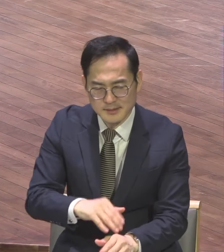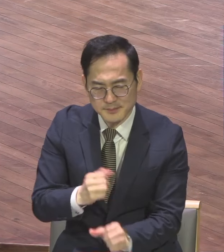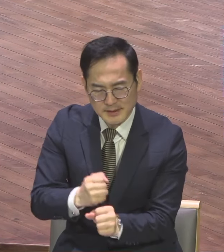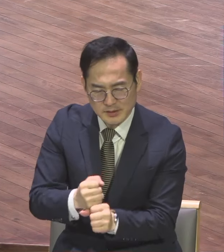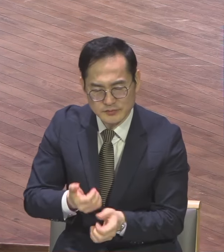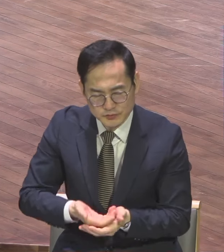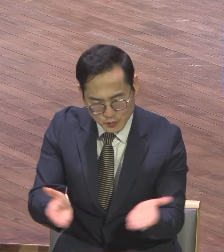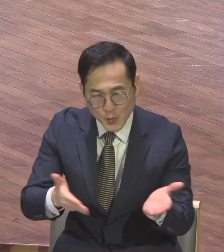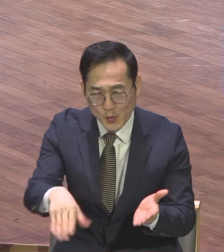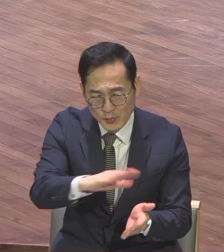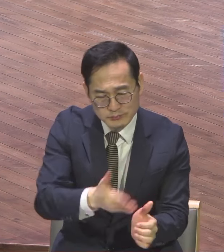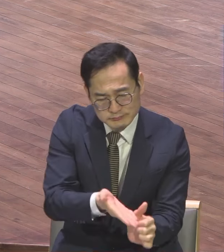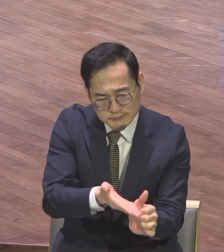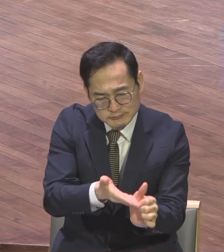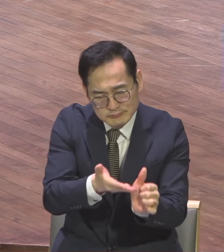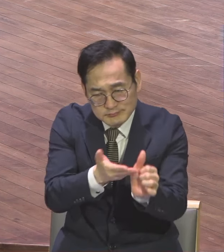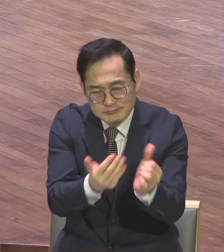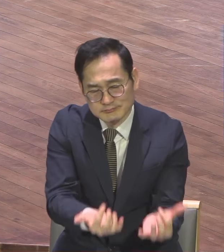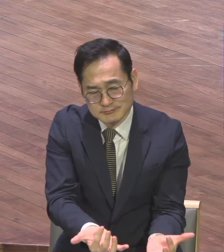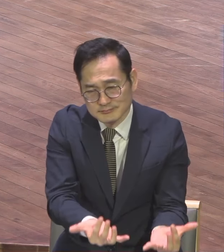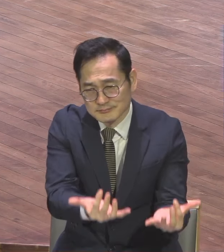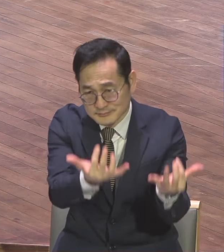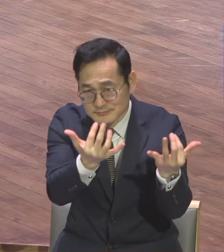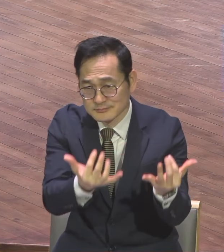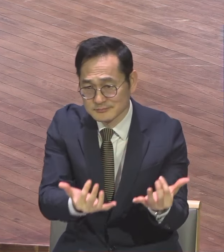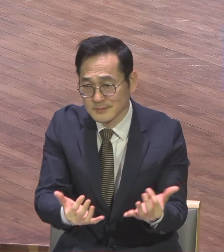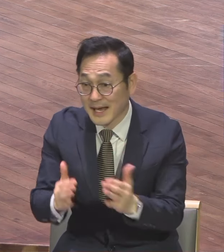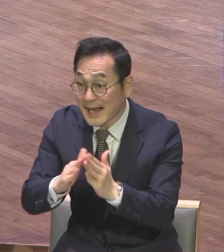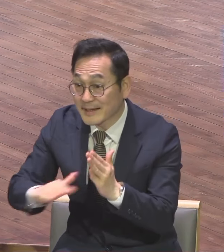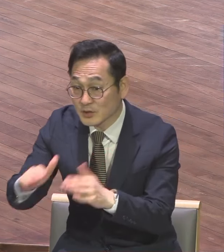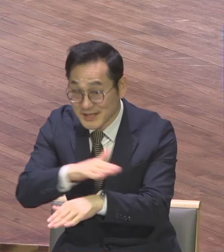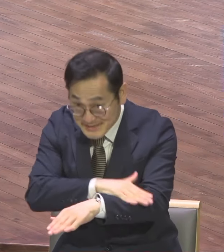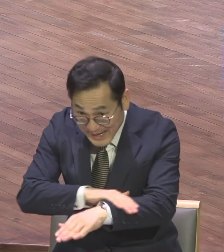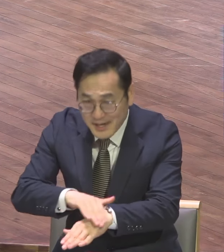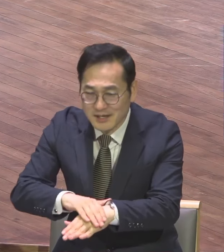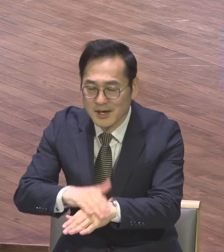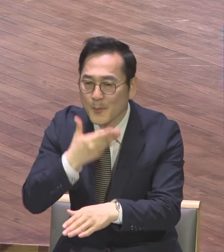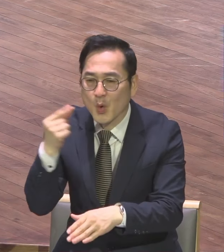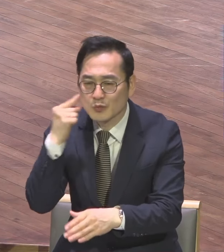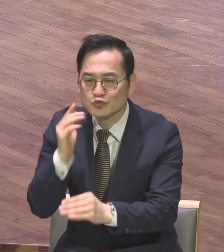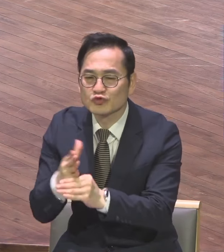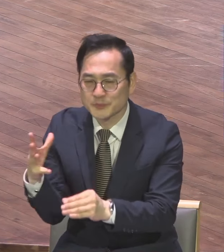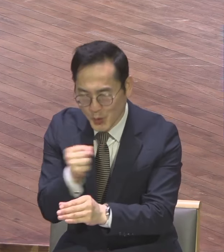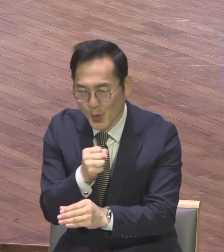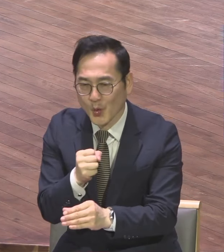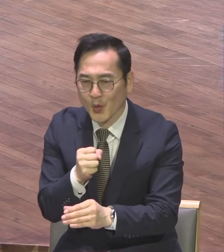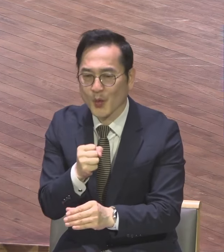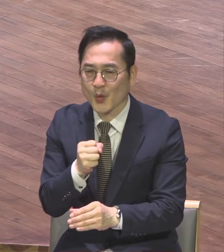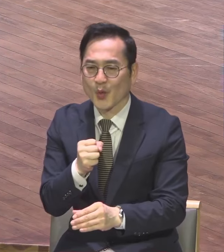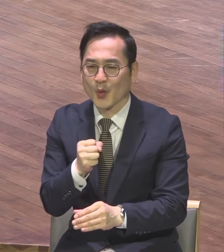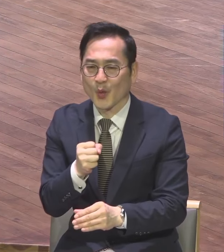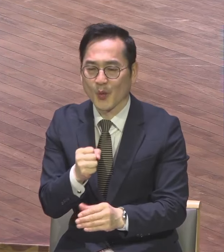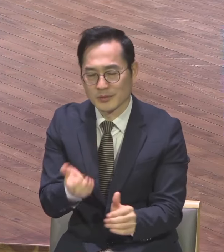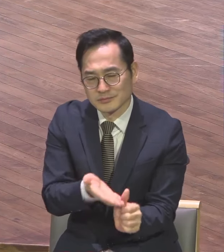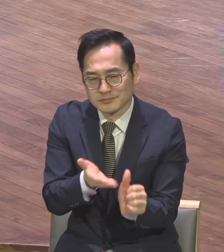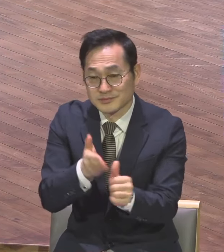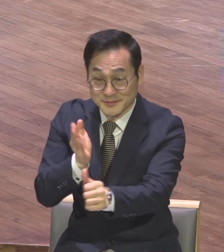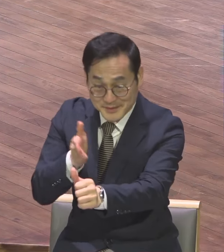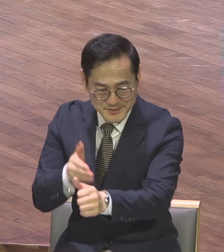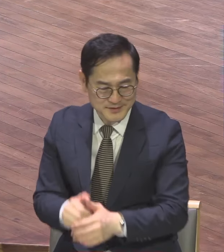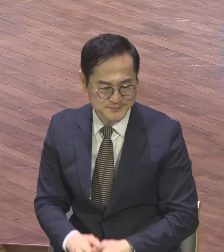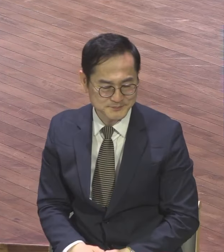설 수 있도록 모든 가정들이 쓰임 받기를 주님으로 축복합니다. 두 번째로 영적 축복권